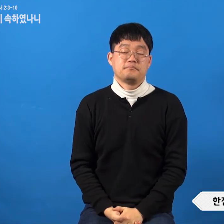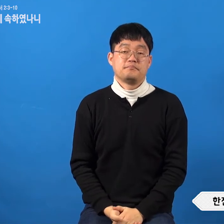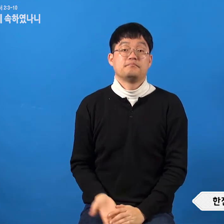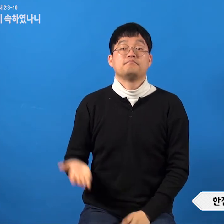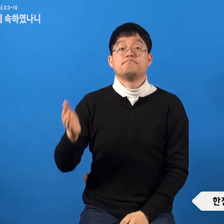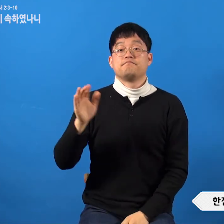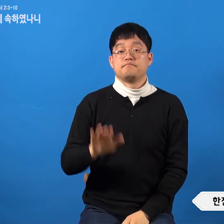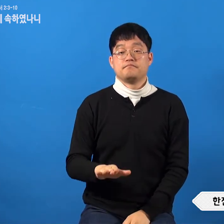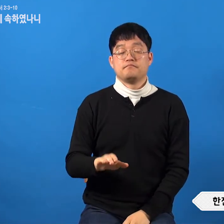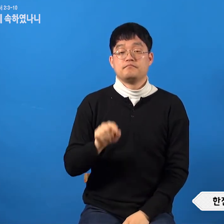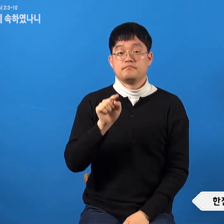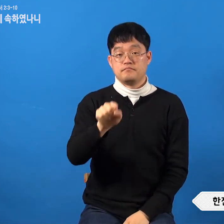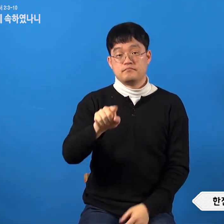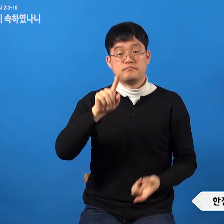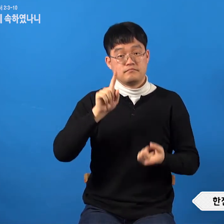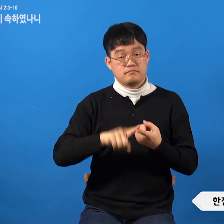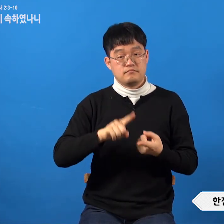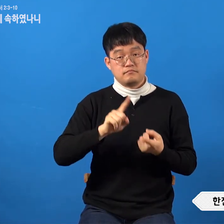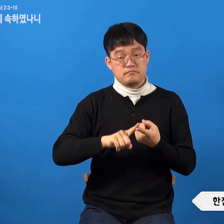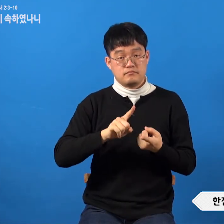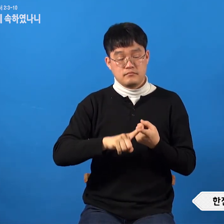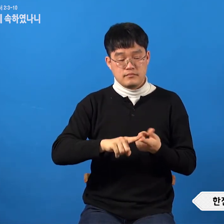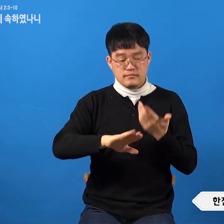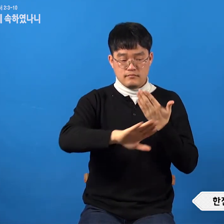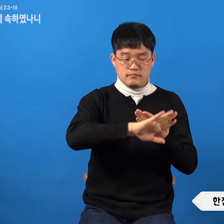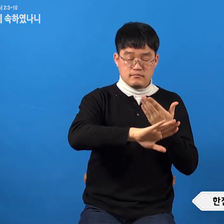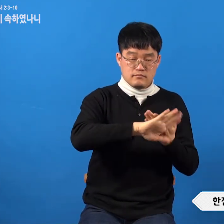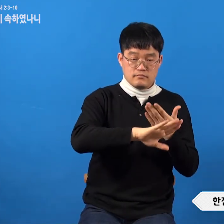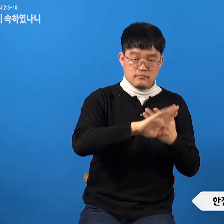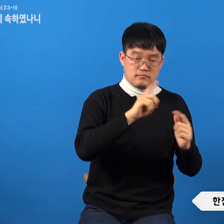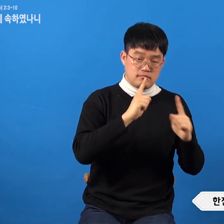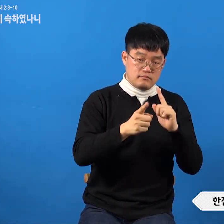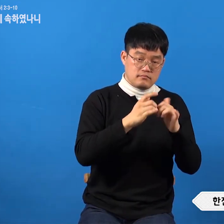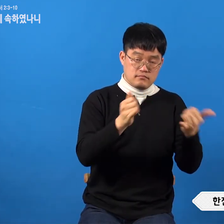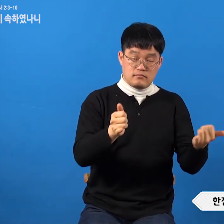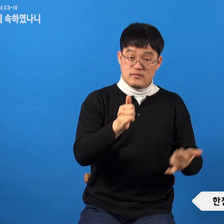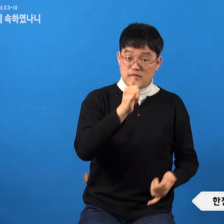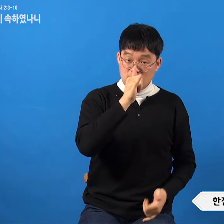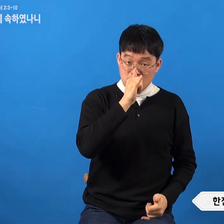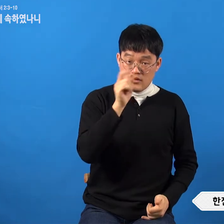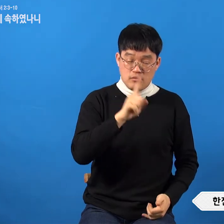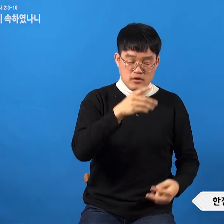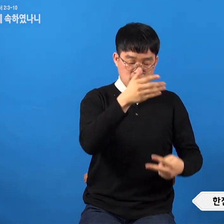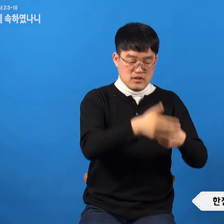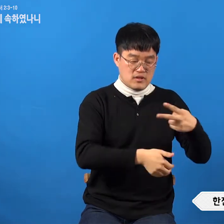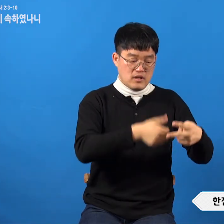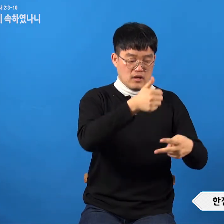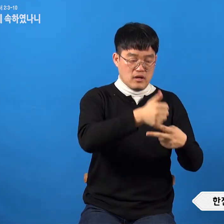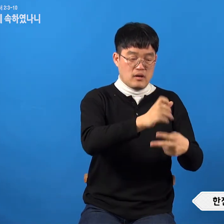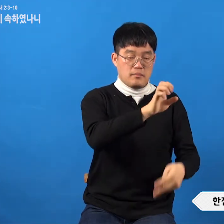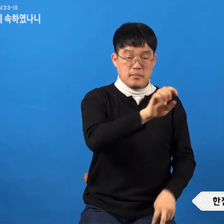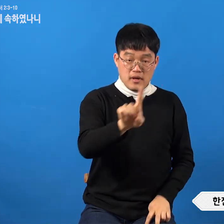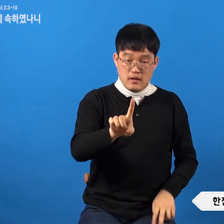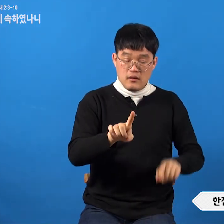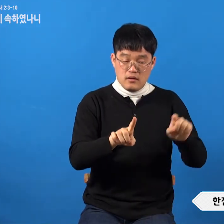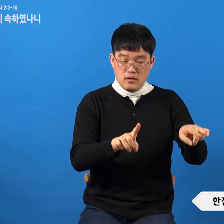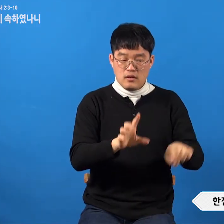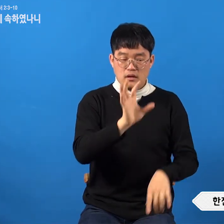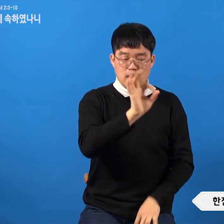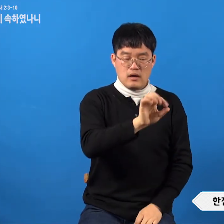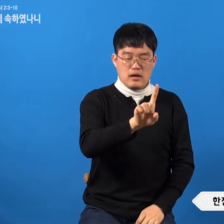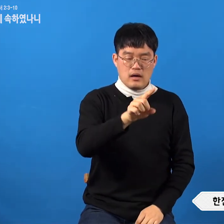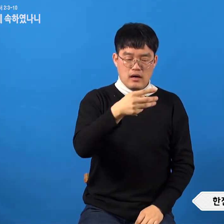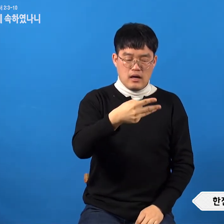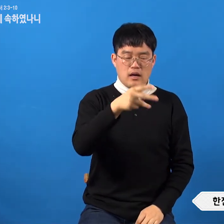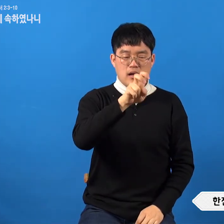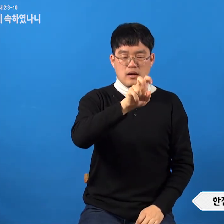그런데 거기에 대해서 다른 말을 하는 사람들이 있습니다. 신학 종파 가운데 알미니안주의라는